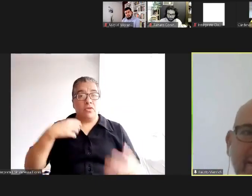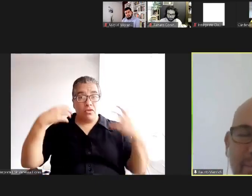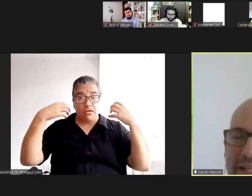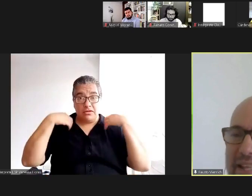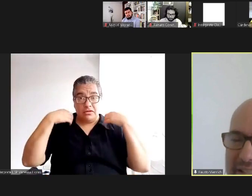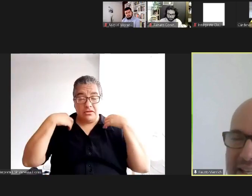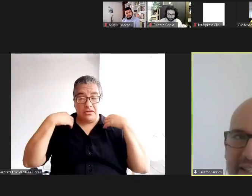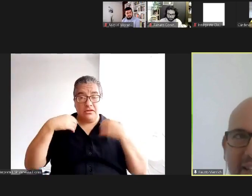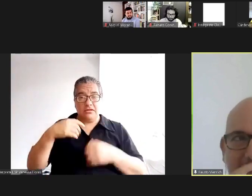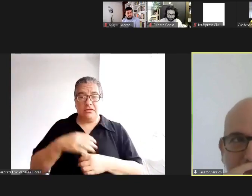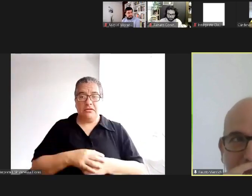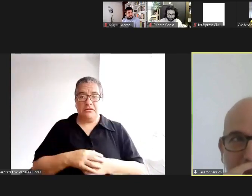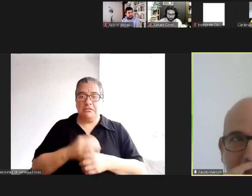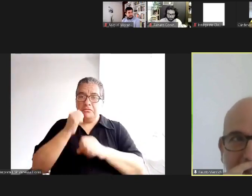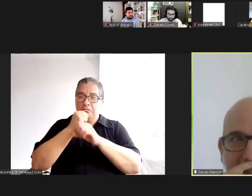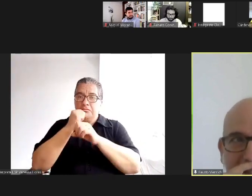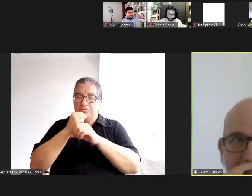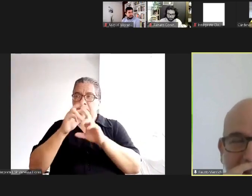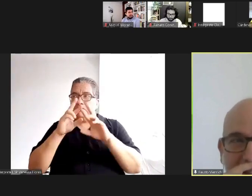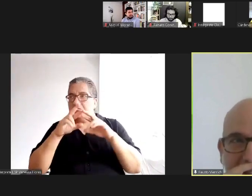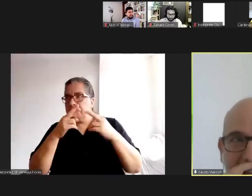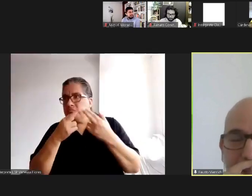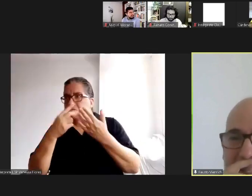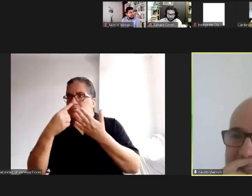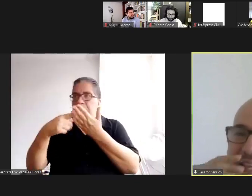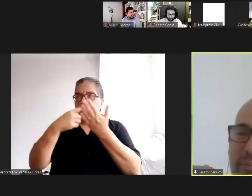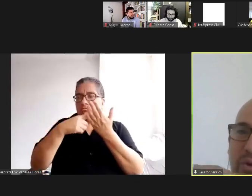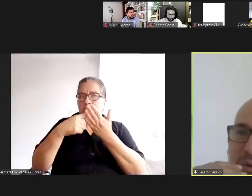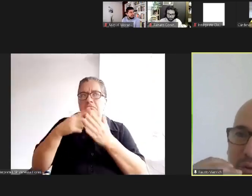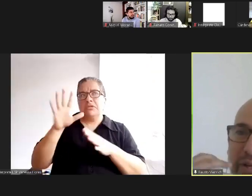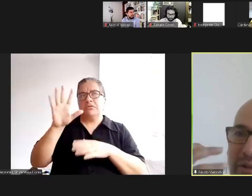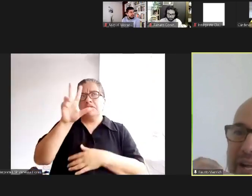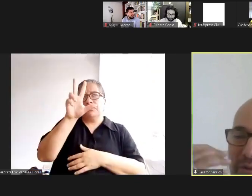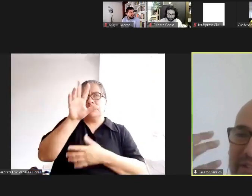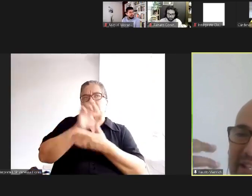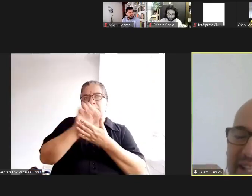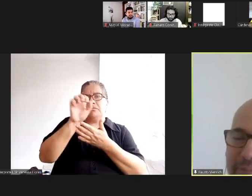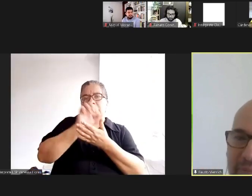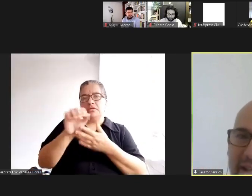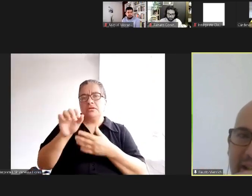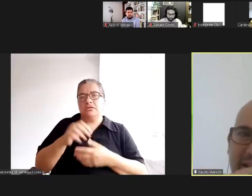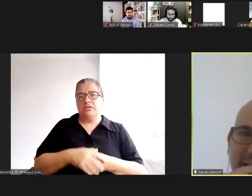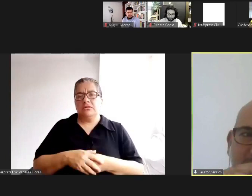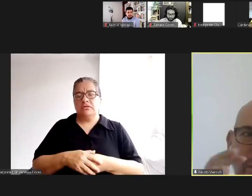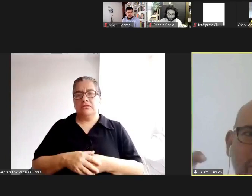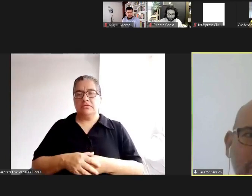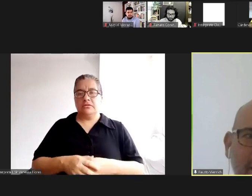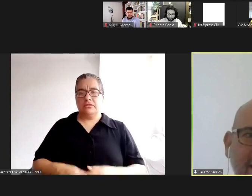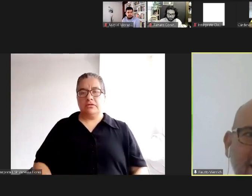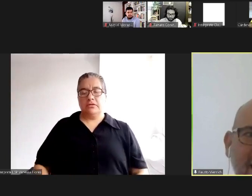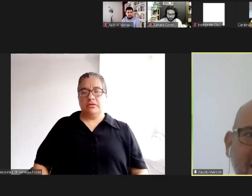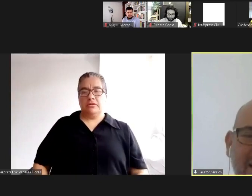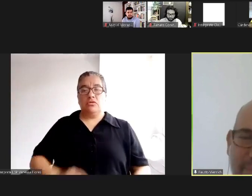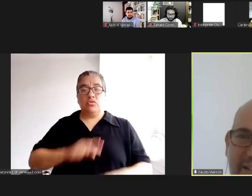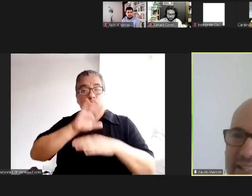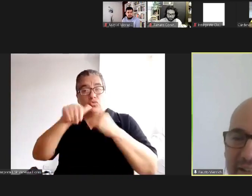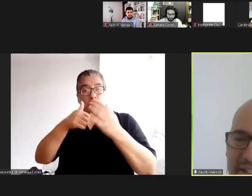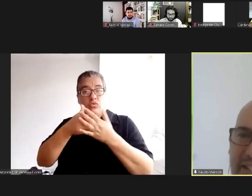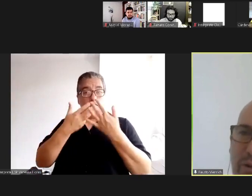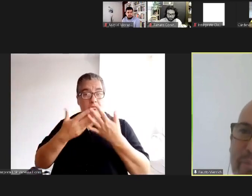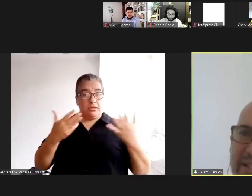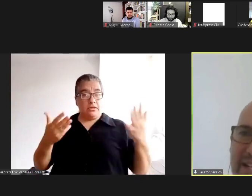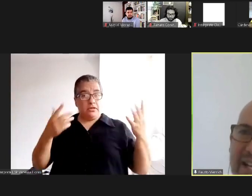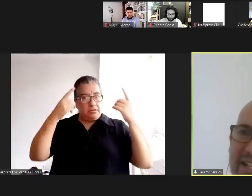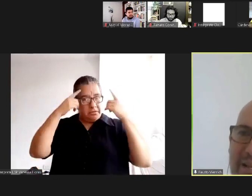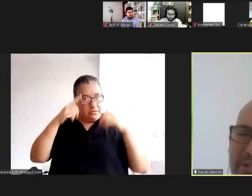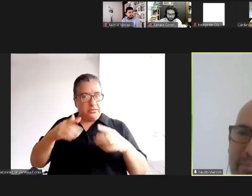desarrollamos, hace aproximadamente 3 meses que hemos cogido la consigna de que todos los materiales, a partir de esa fecha,